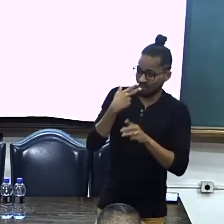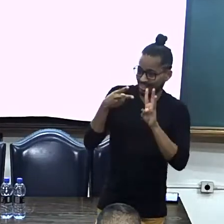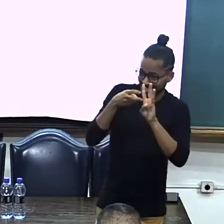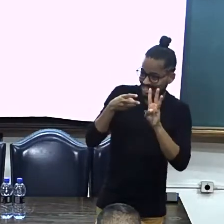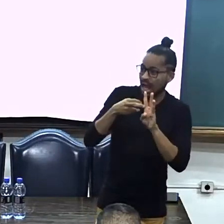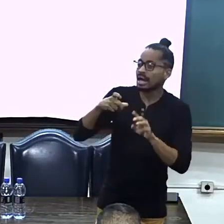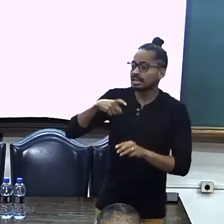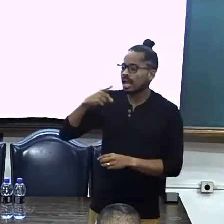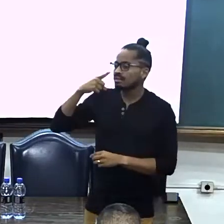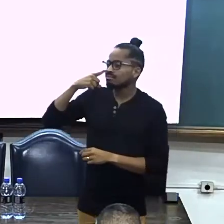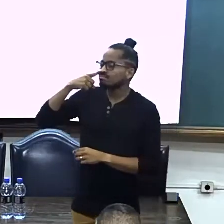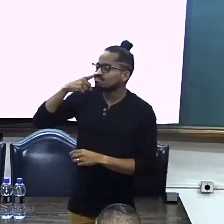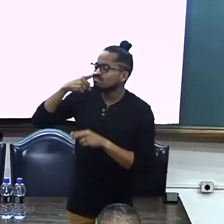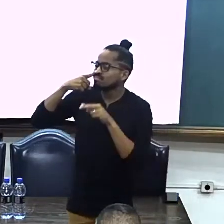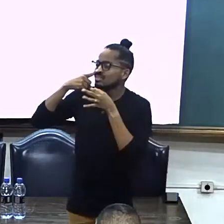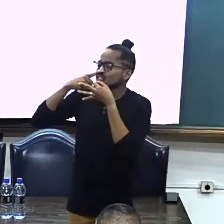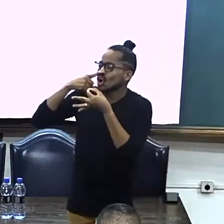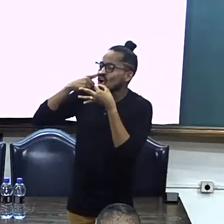explain this.